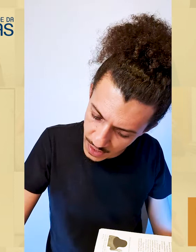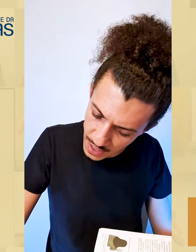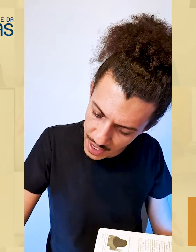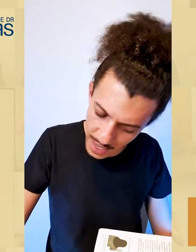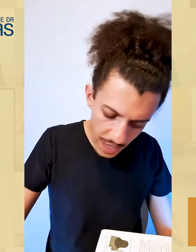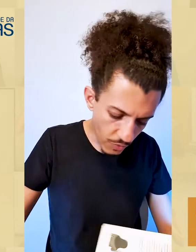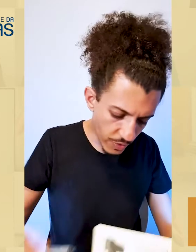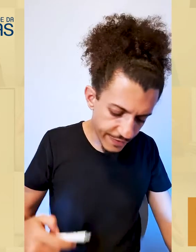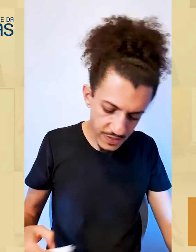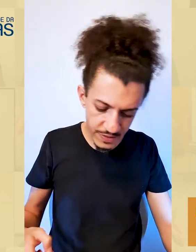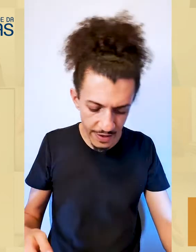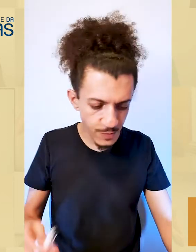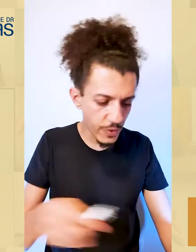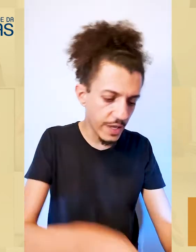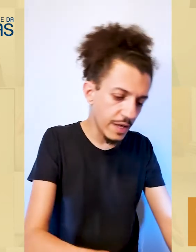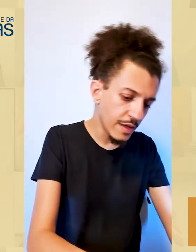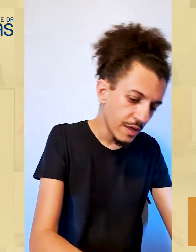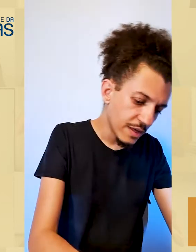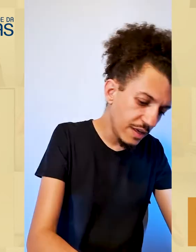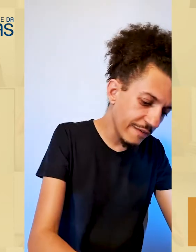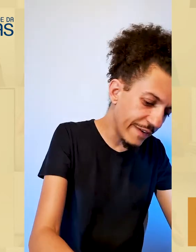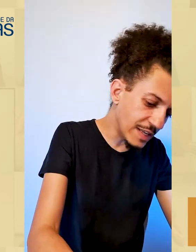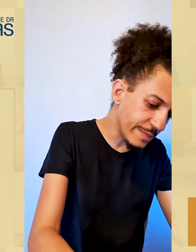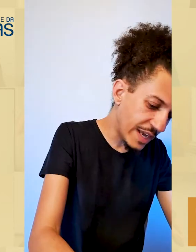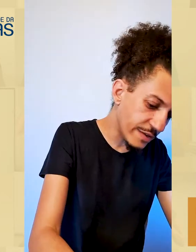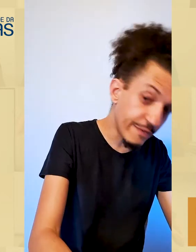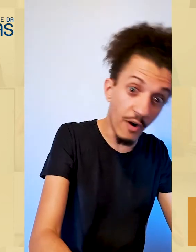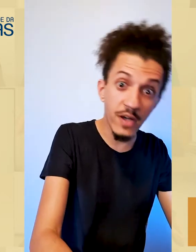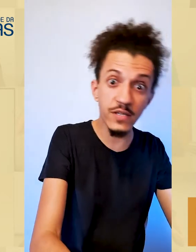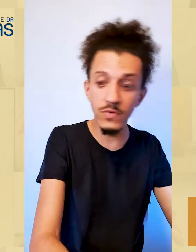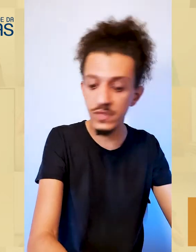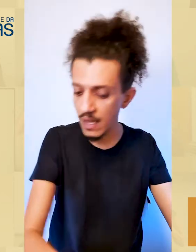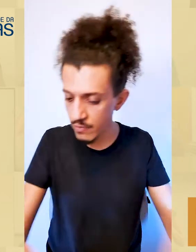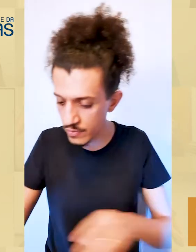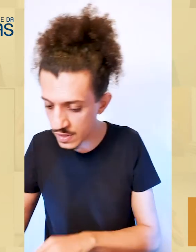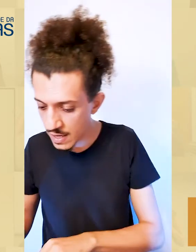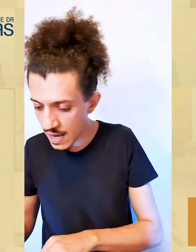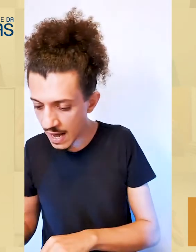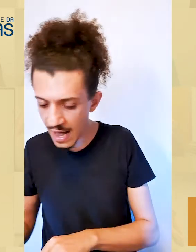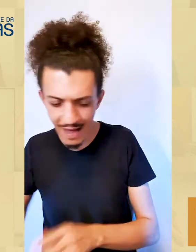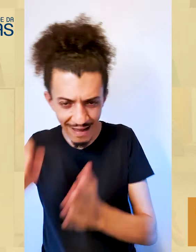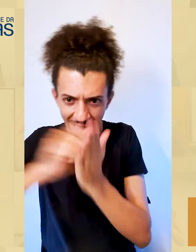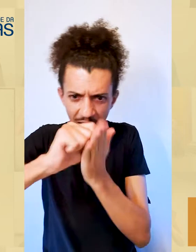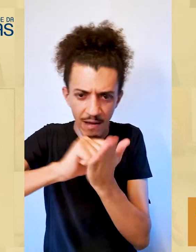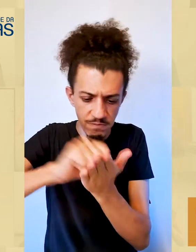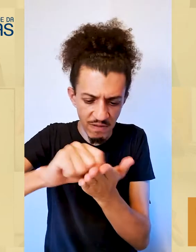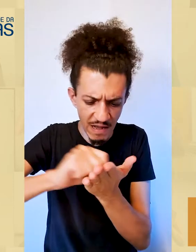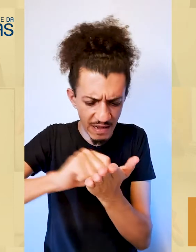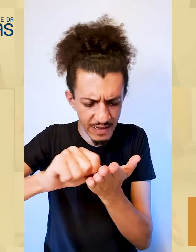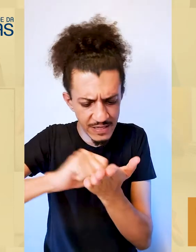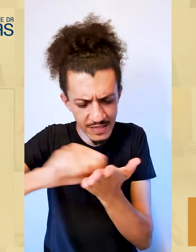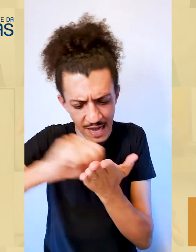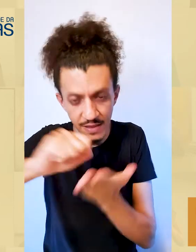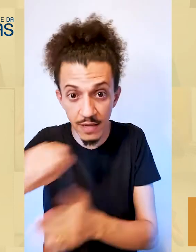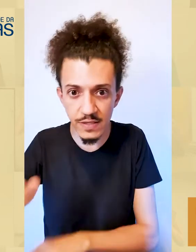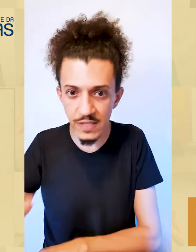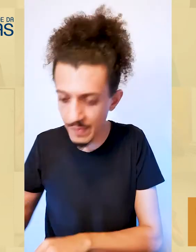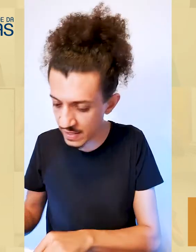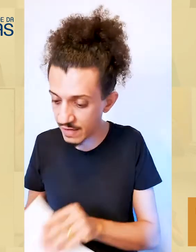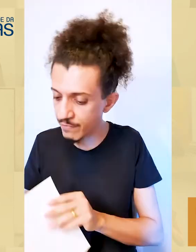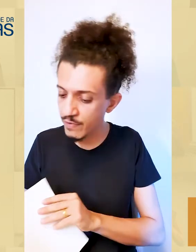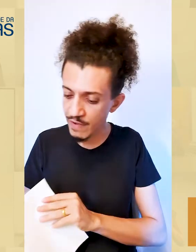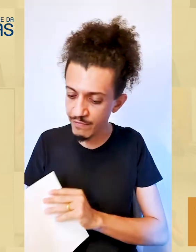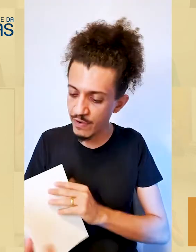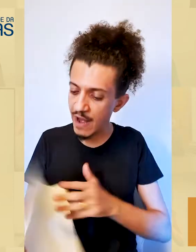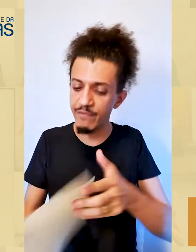cursos universitários por aí que, infelizmente, forçam os alunos a riscar tanto assim, parece